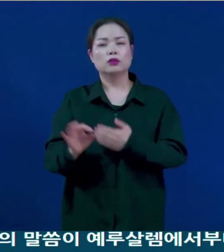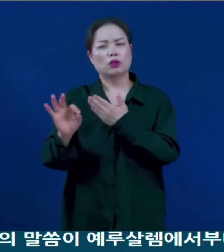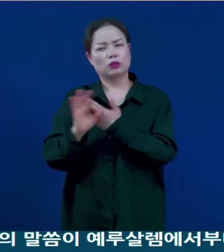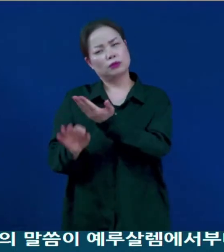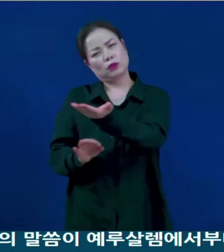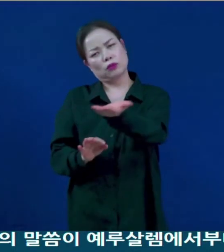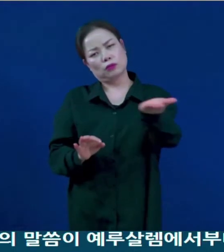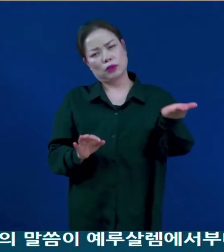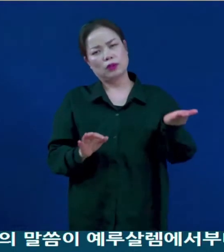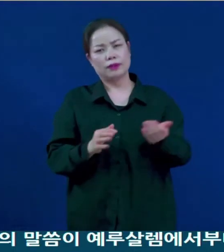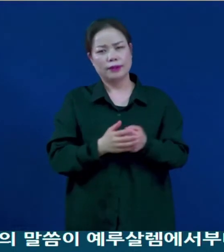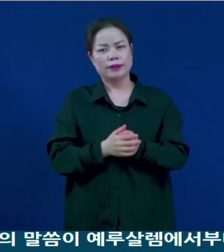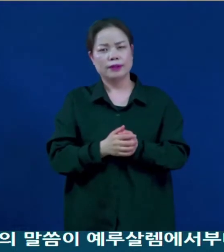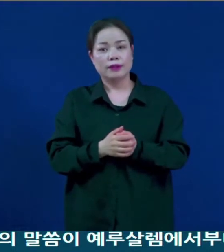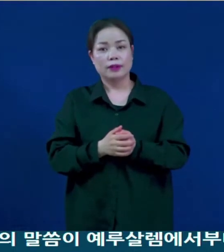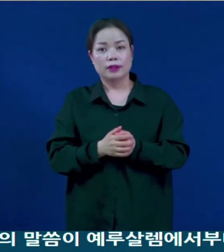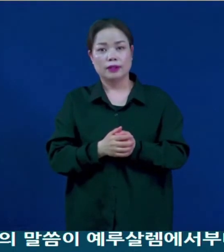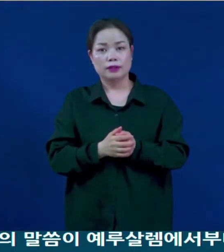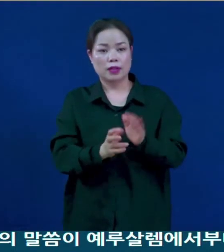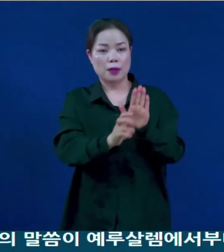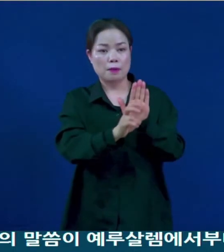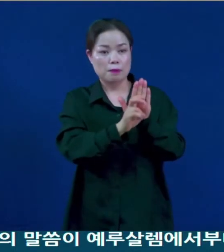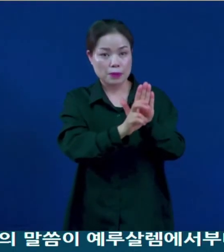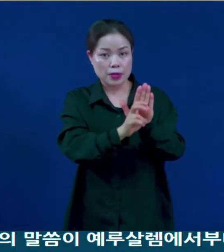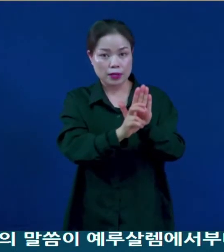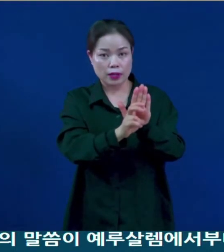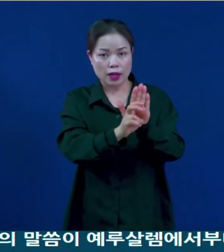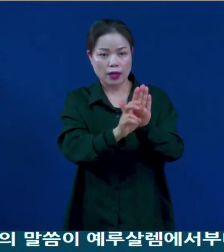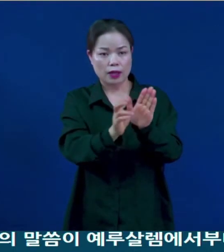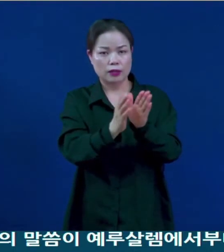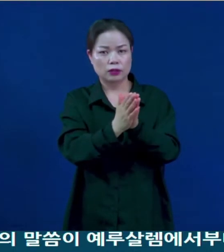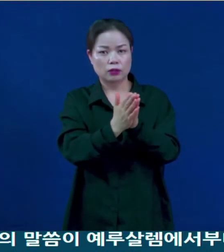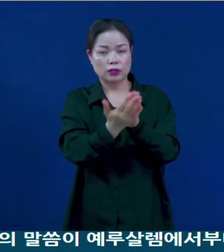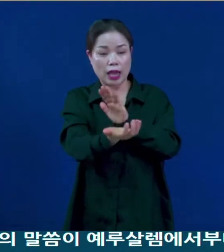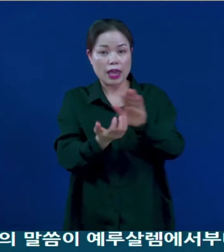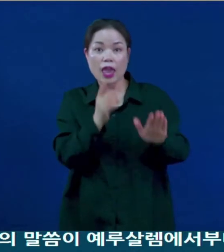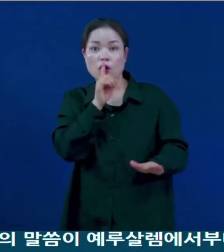그렇다면 여러분들에게도 미가 선지자의 예언이 이루어졌습니다.